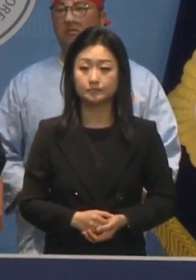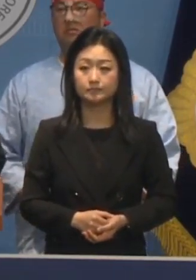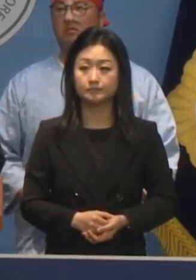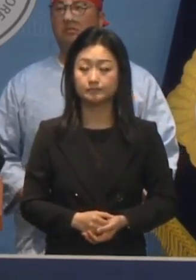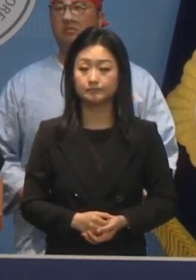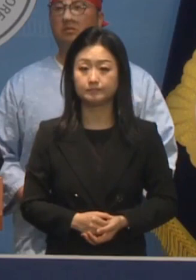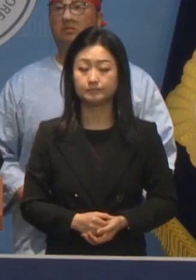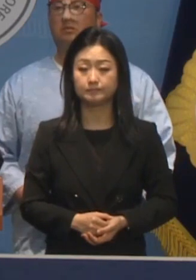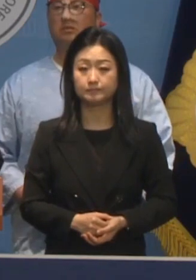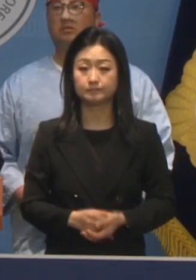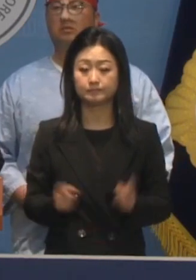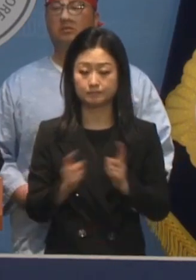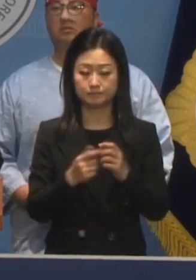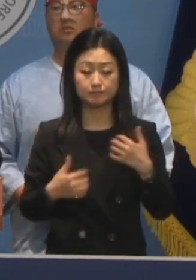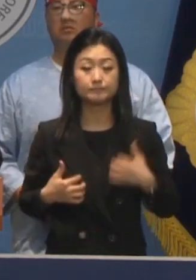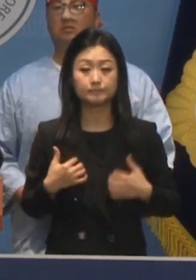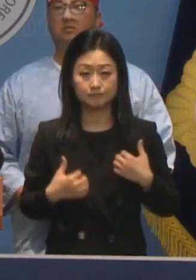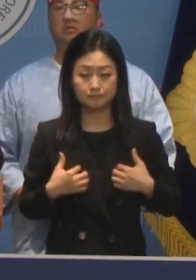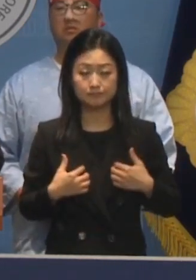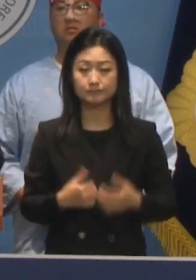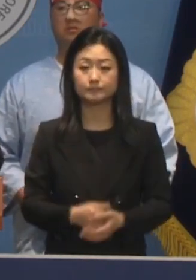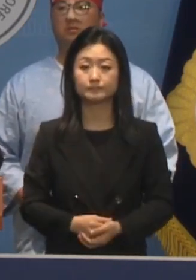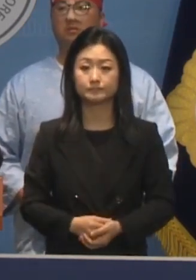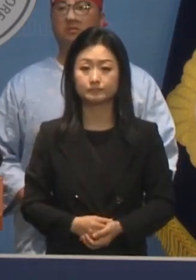예, 반갑습니다.